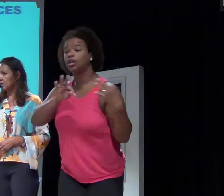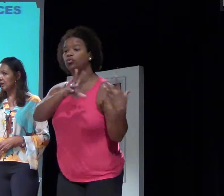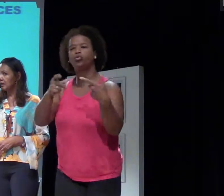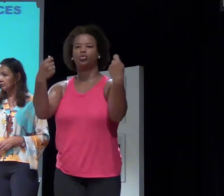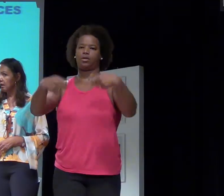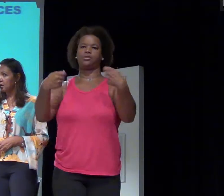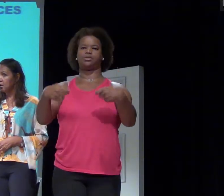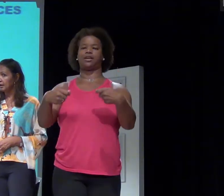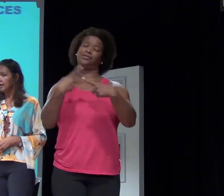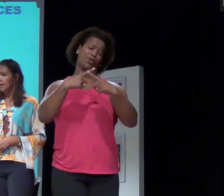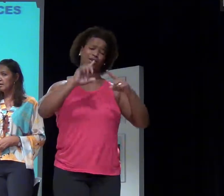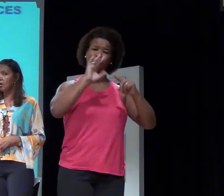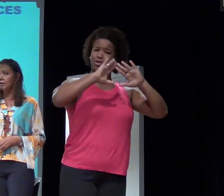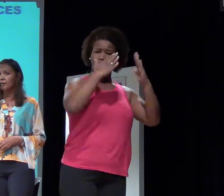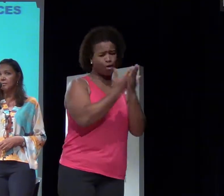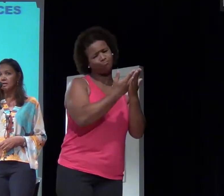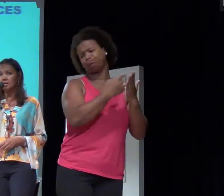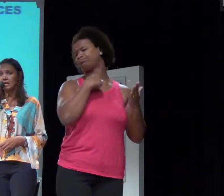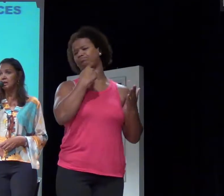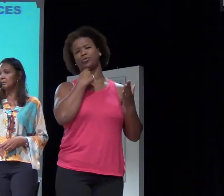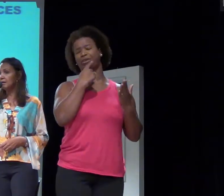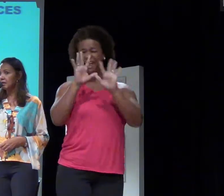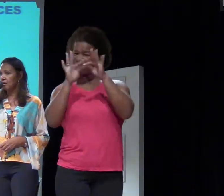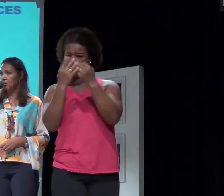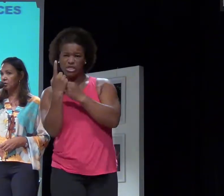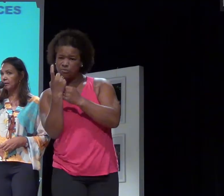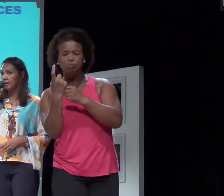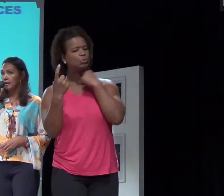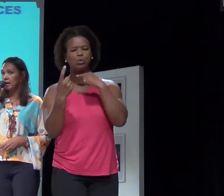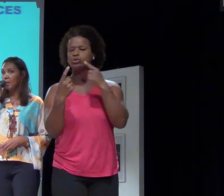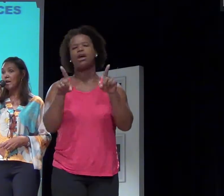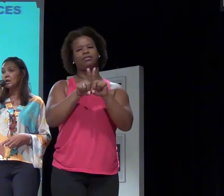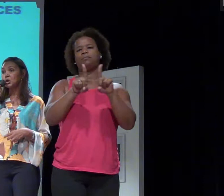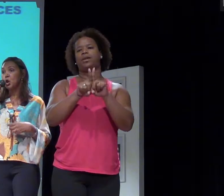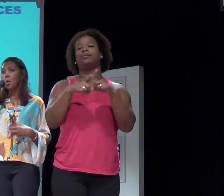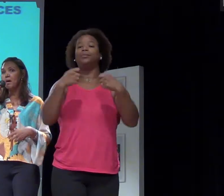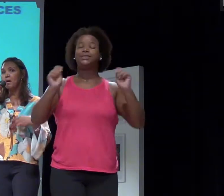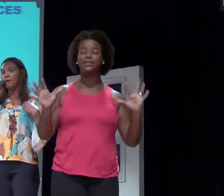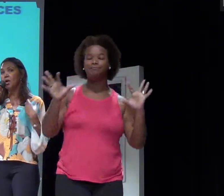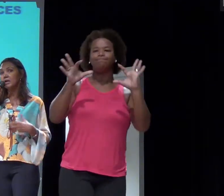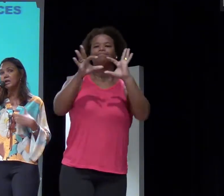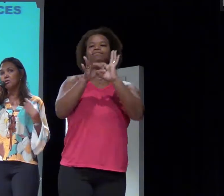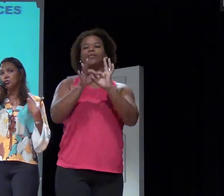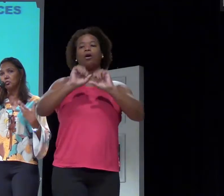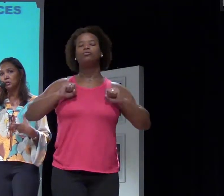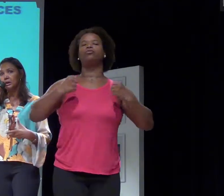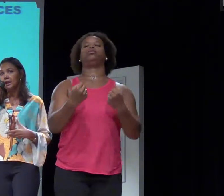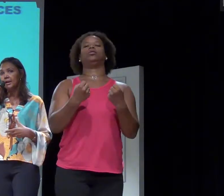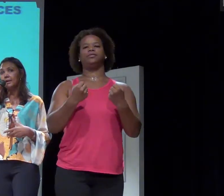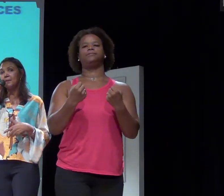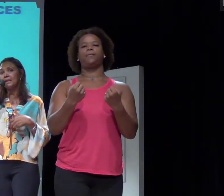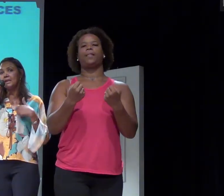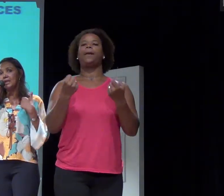escola sozinha ela não dá conta. Escola e família sozinha também não dá conta. Então, é uma soma, é uma força